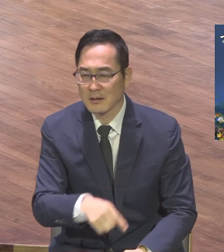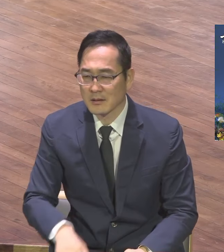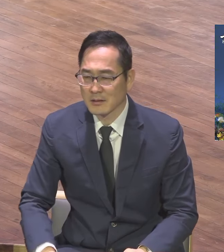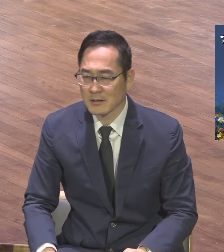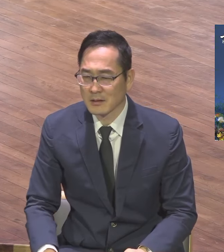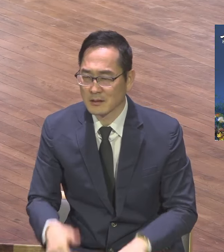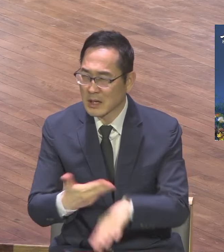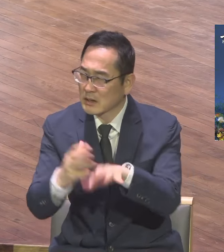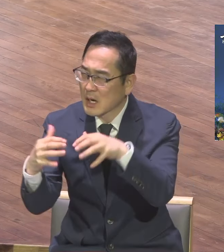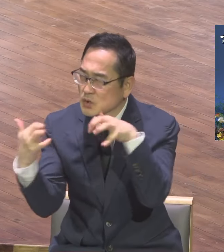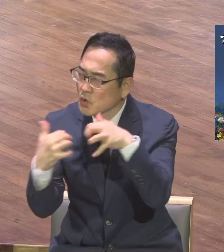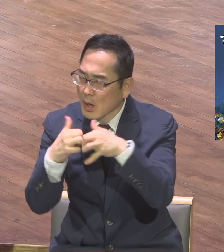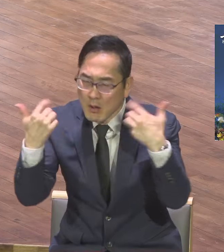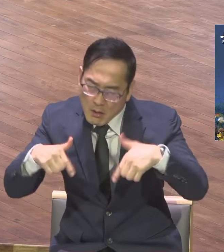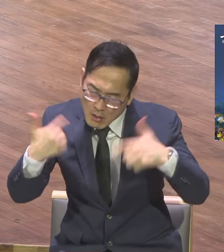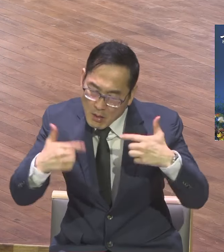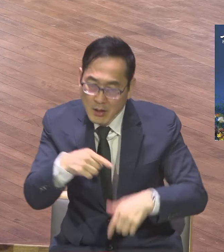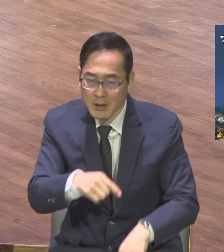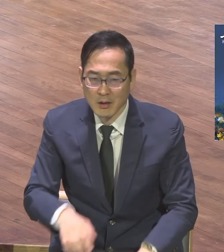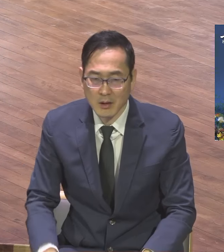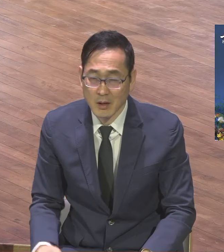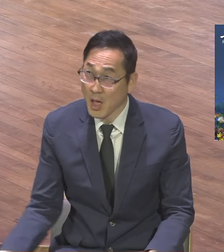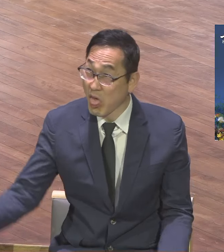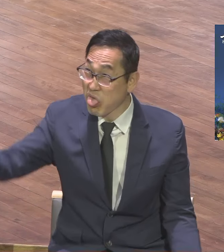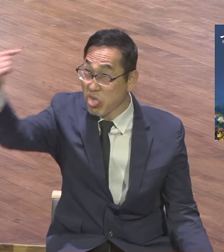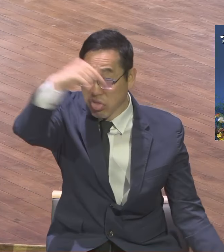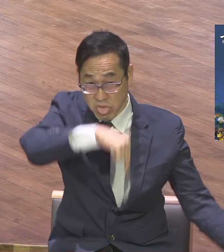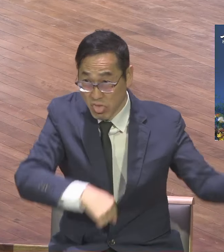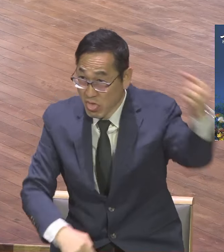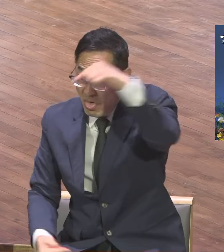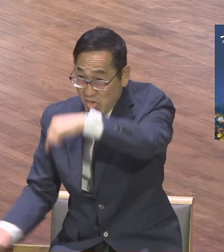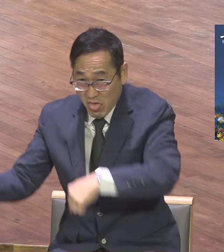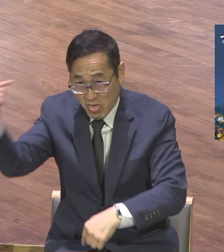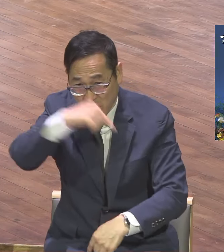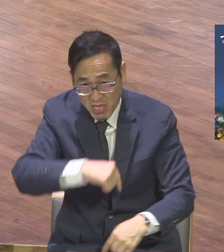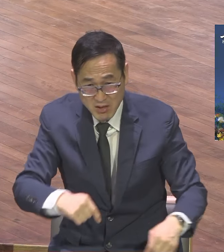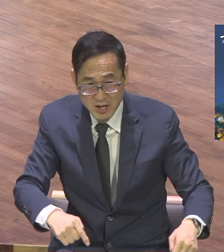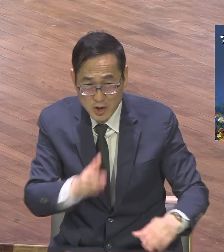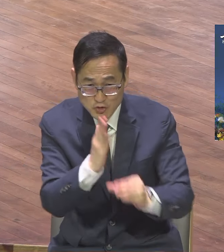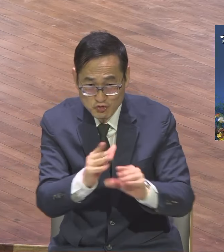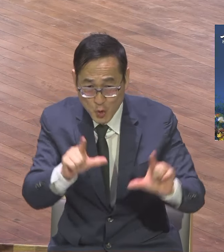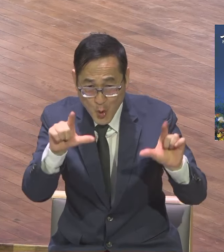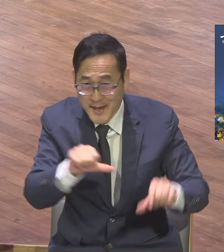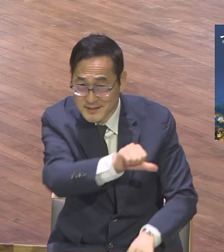여러분 아시잖아요. 지금도 로켓이 날아가고 들어가고 죽이니 살리니